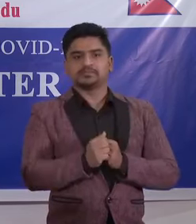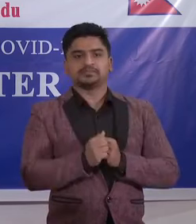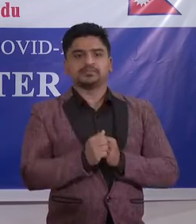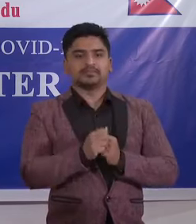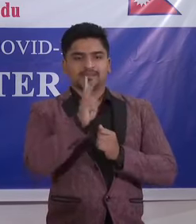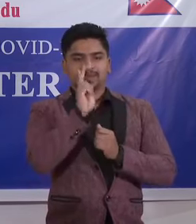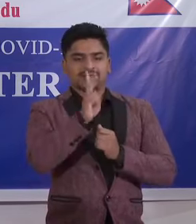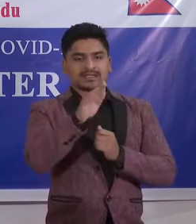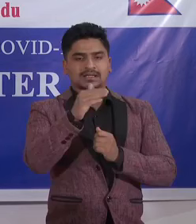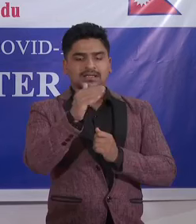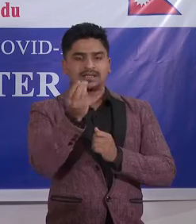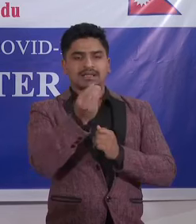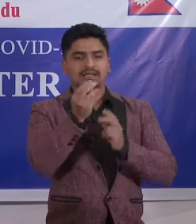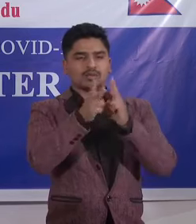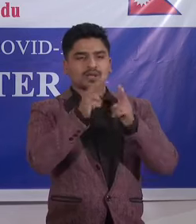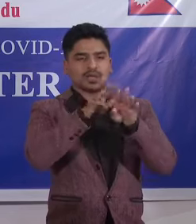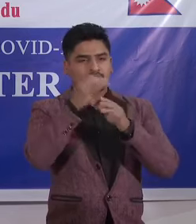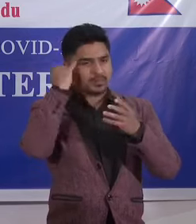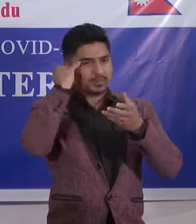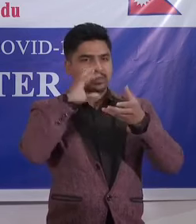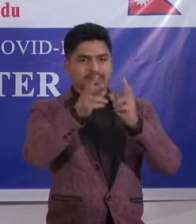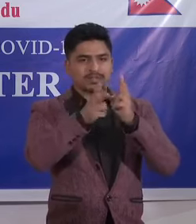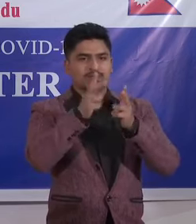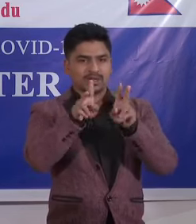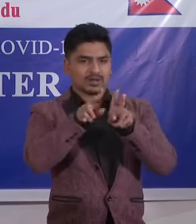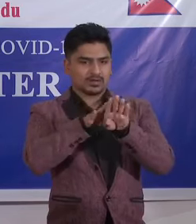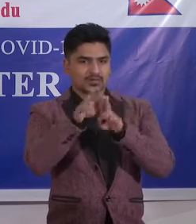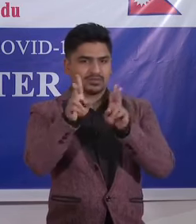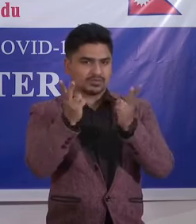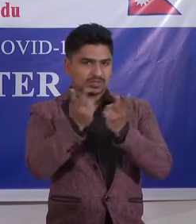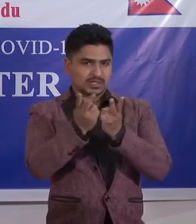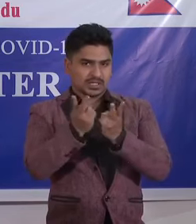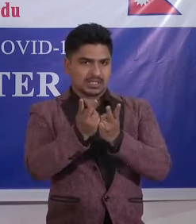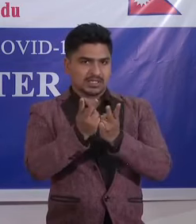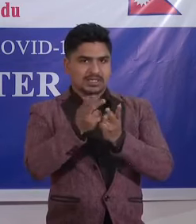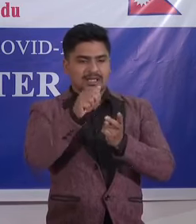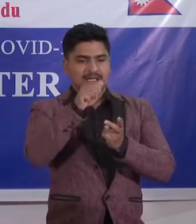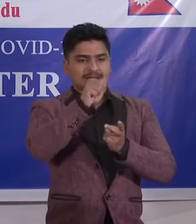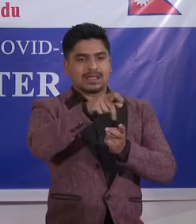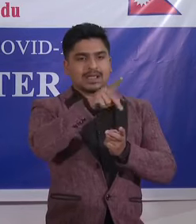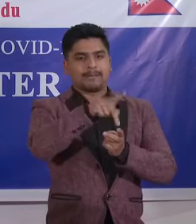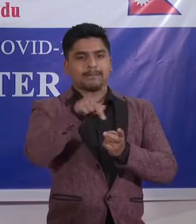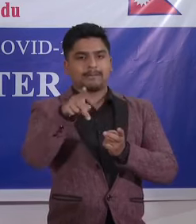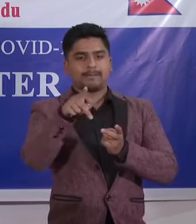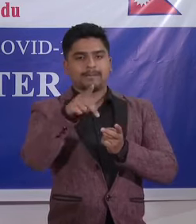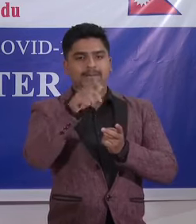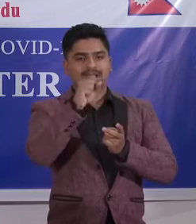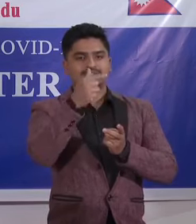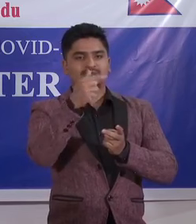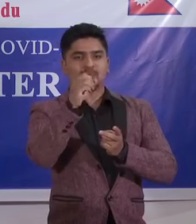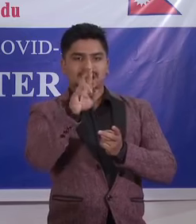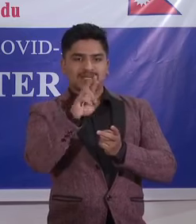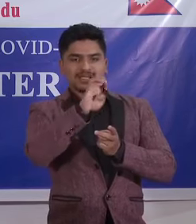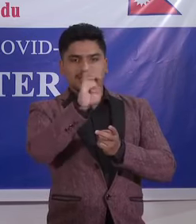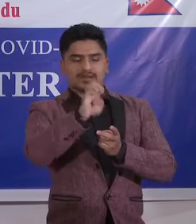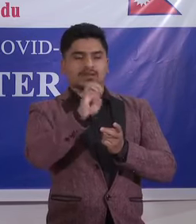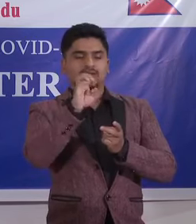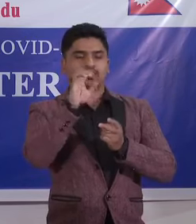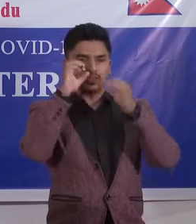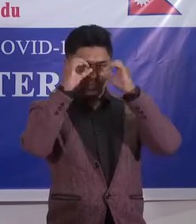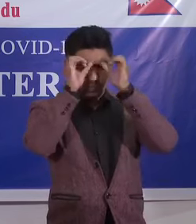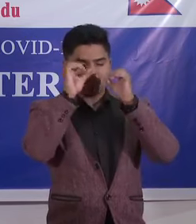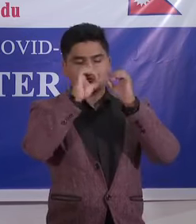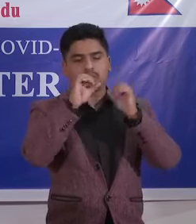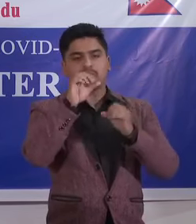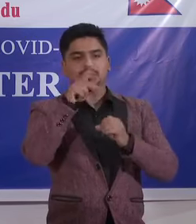तेसलाई अब के ही कुड़ा हरू टेक्निकल कुड़ा जसाई यो एप चाई एप इस्टोर रा गुगल को प्ले इस्टोर दुवई बाट